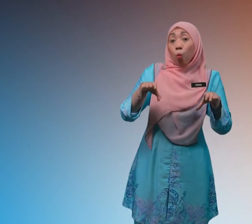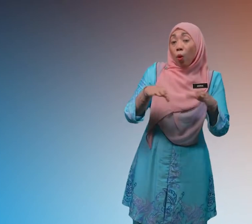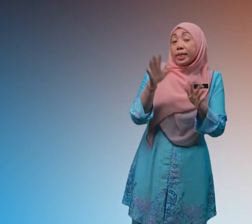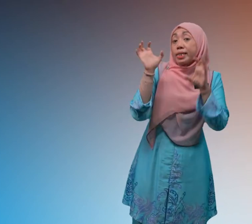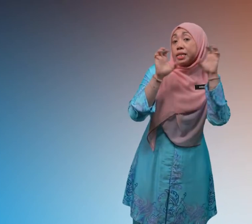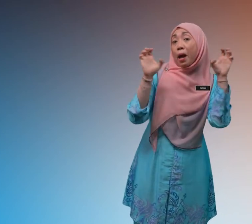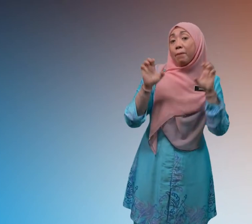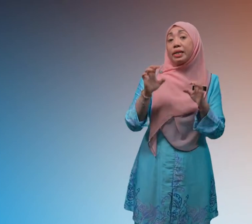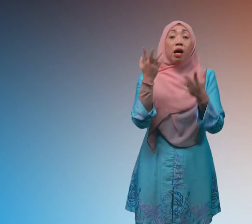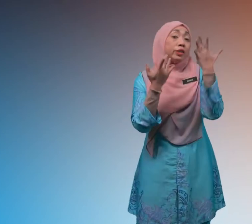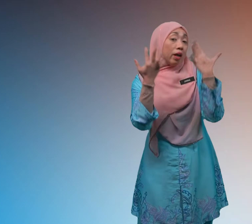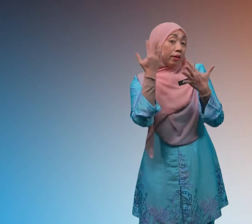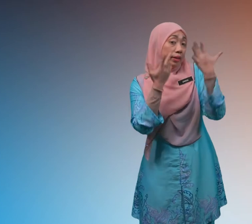buat senaman jari ya.